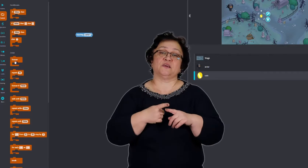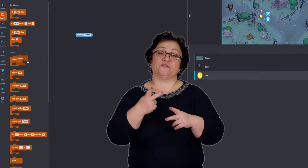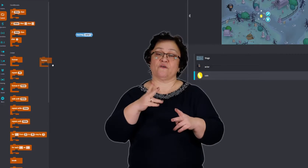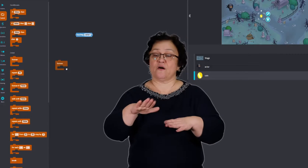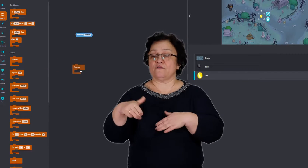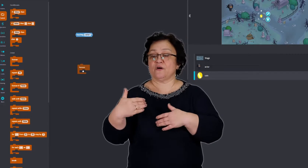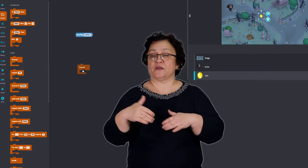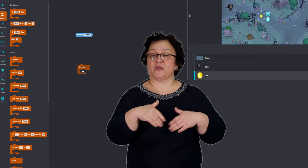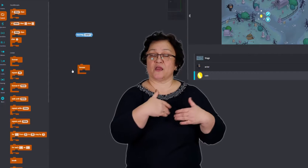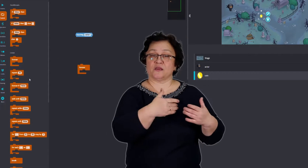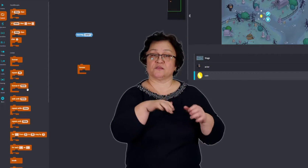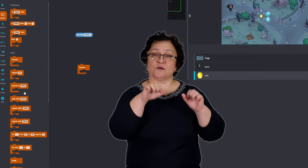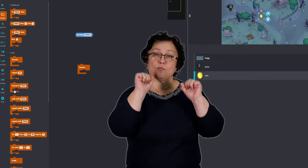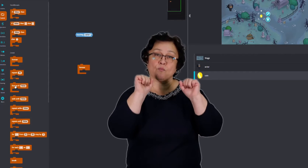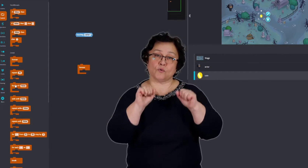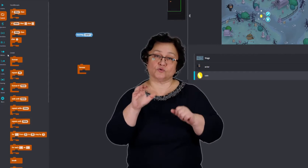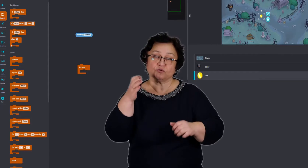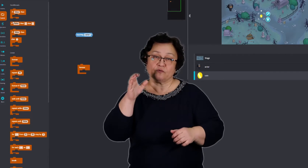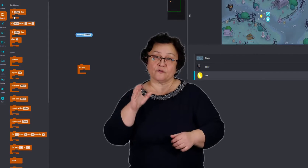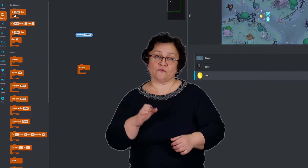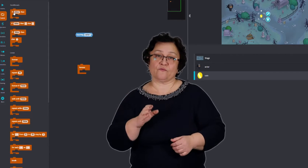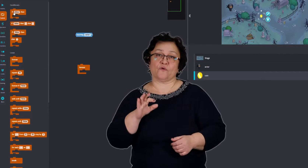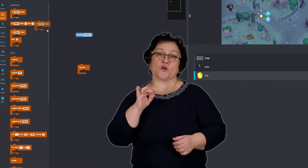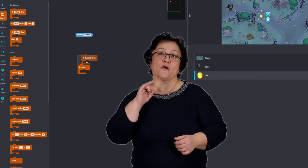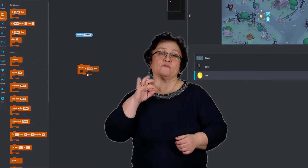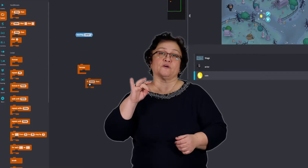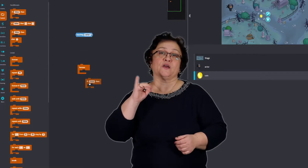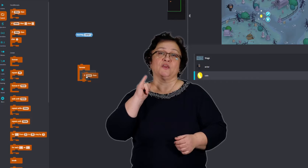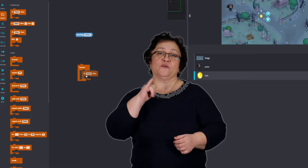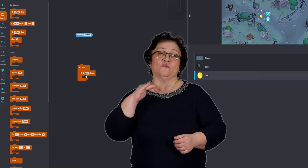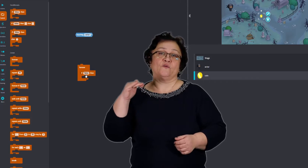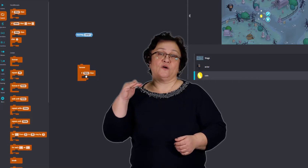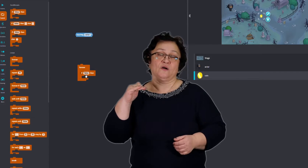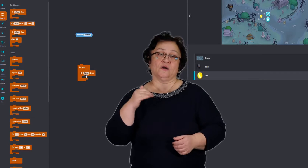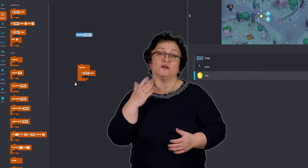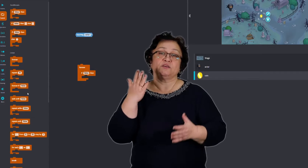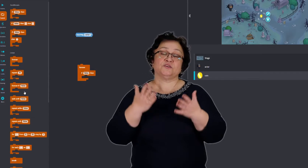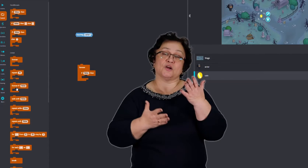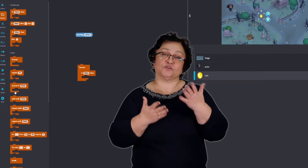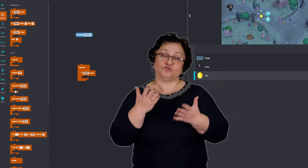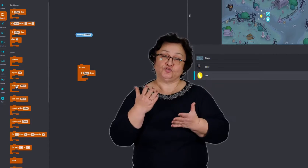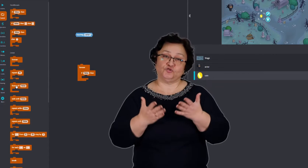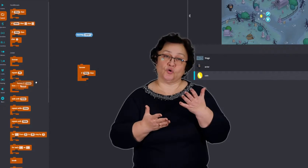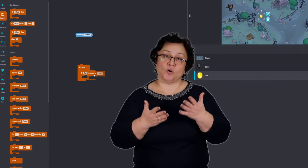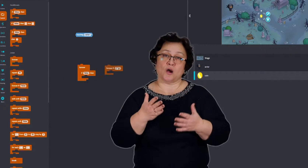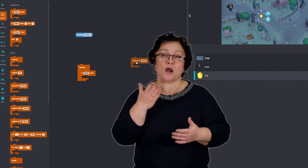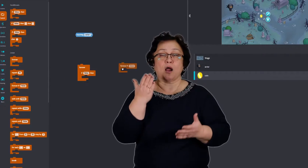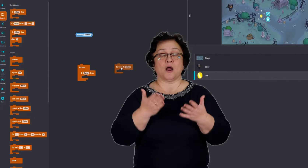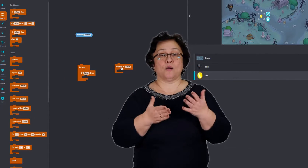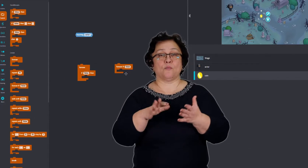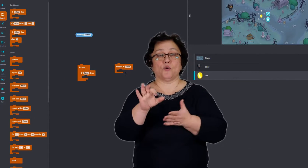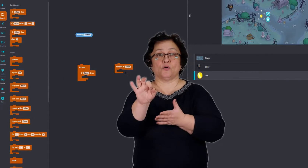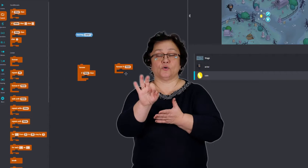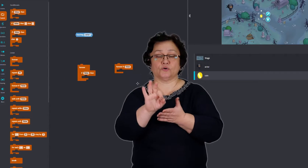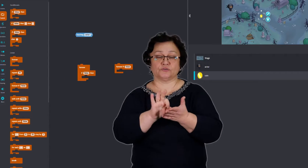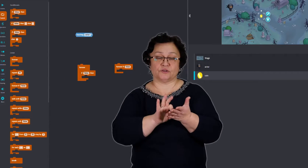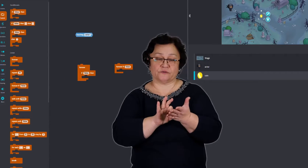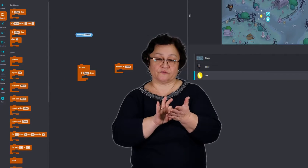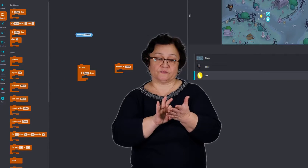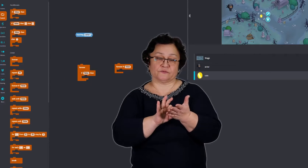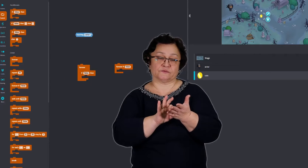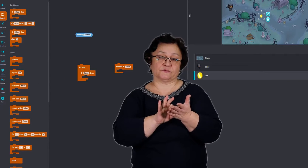Ми можемо взяти блоки forever і if, якщо. Або одразу forever